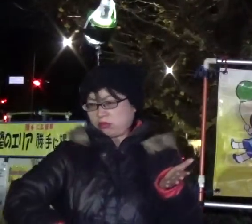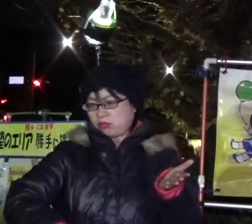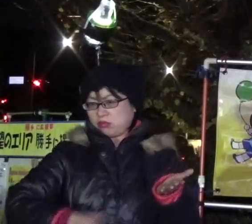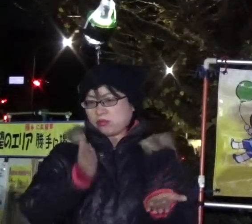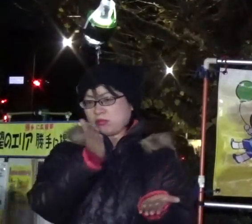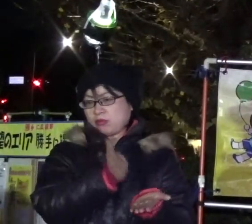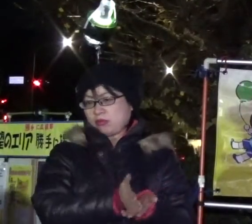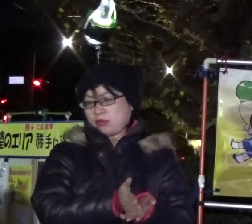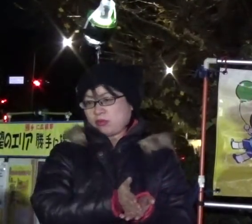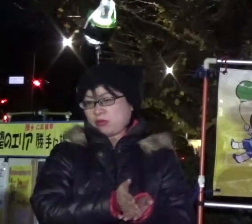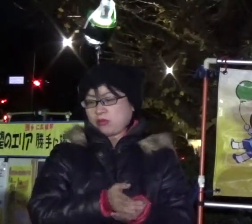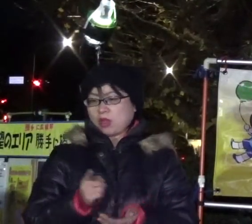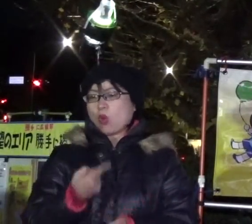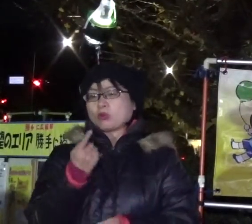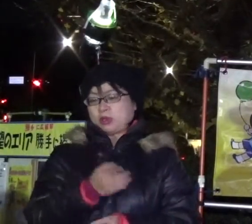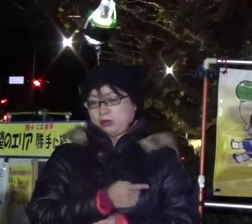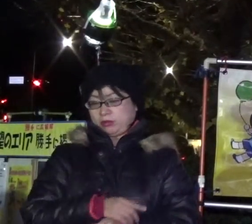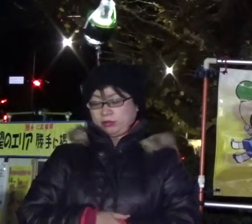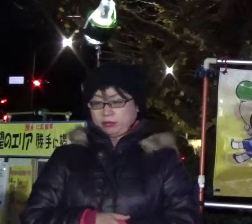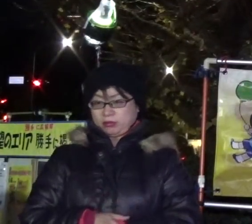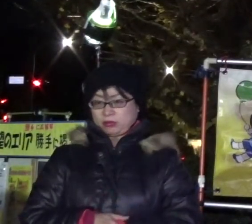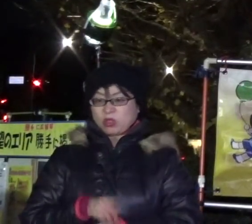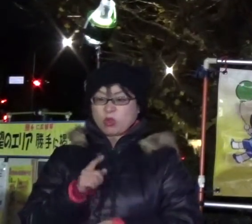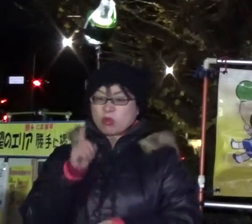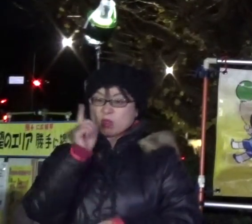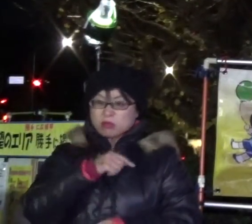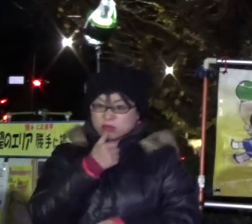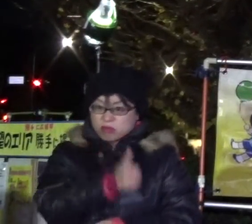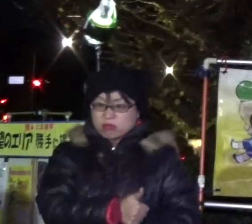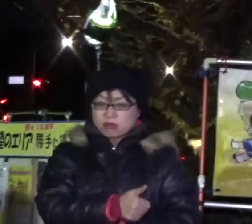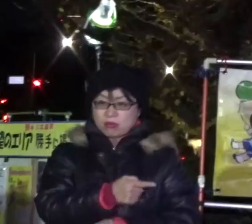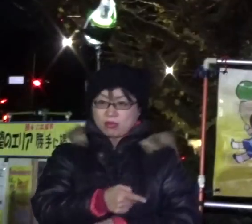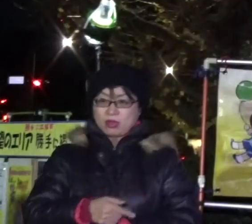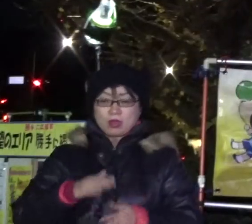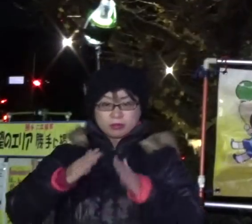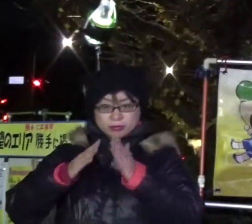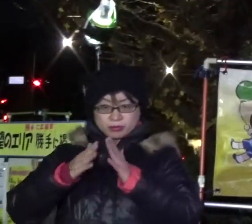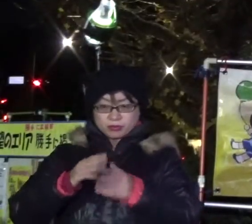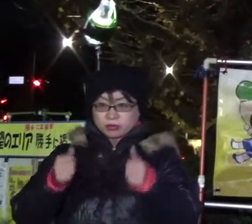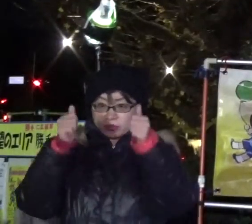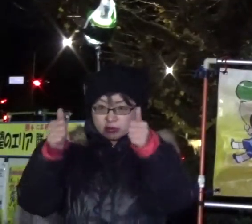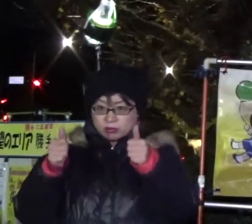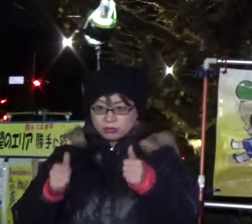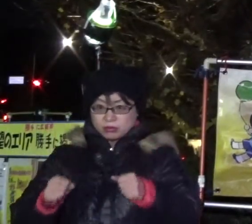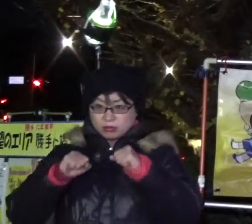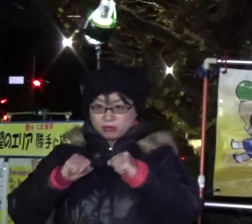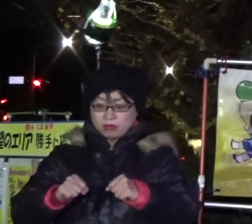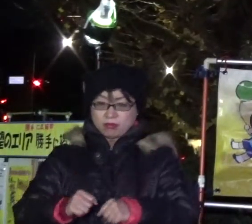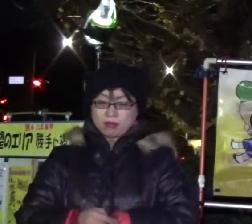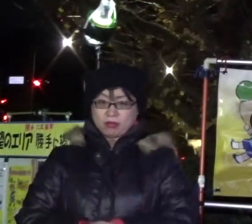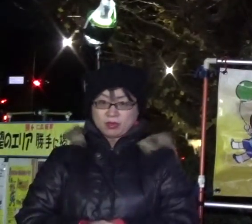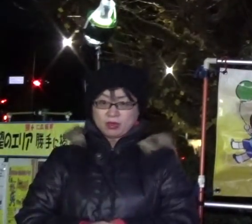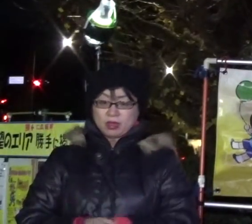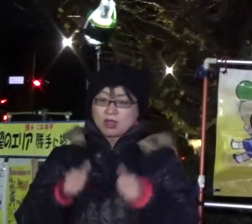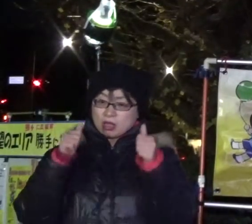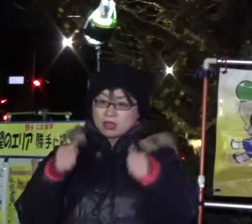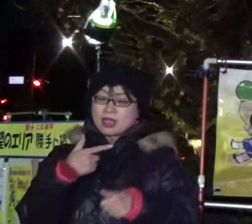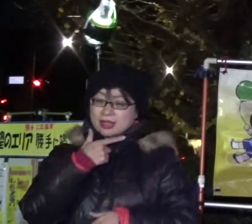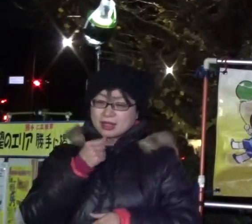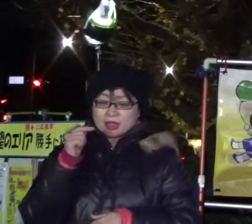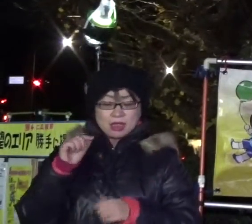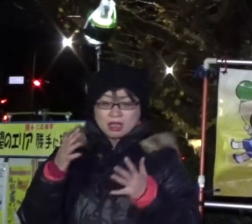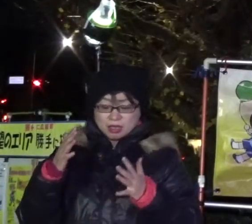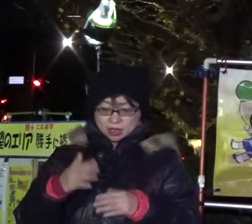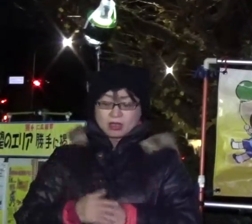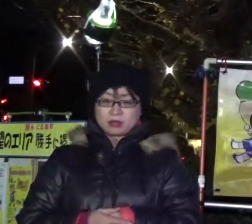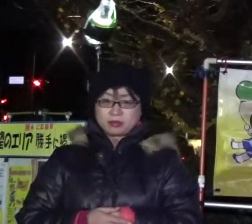ったという事件がありました。でこれはひどいということで戦って、で本当は裁判なんか訴えたくなかったんですけれども、市